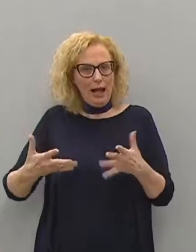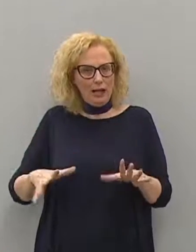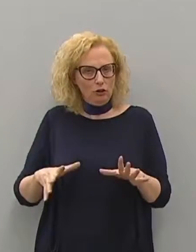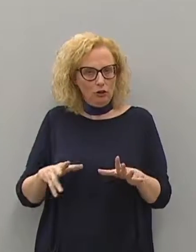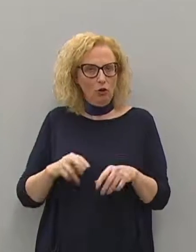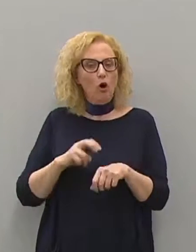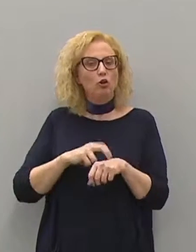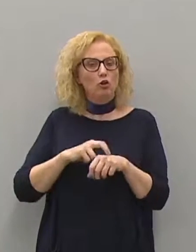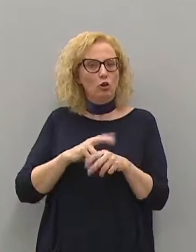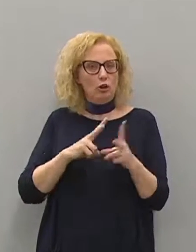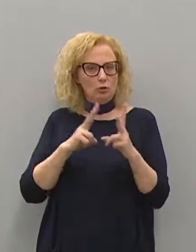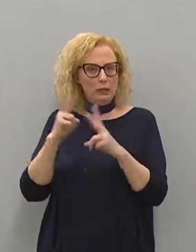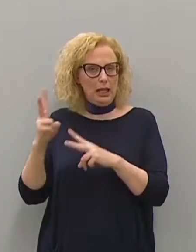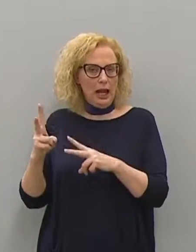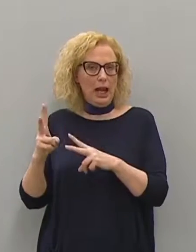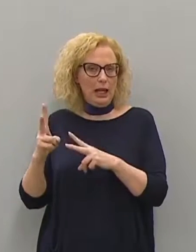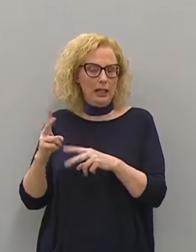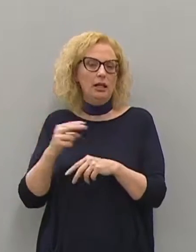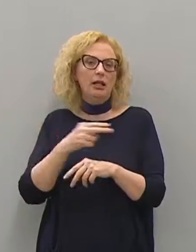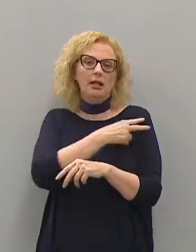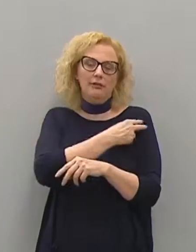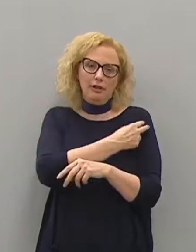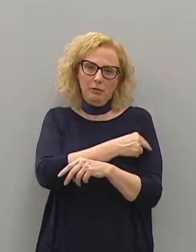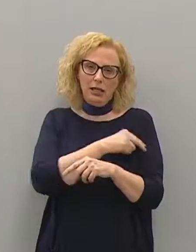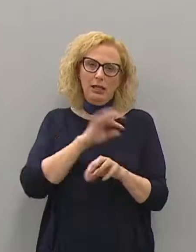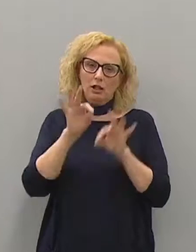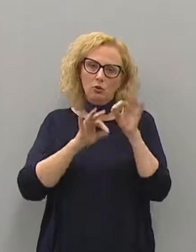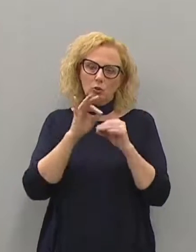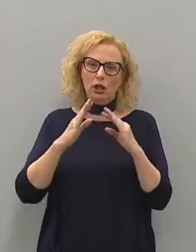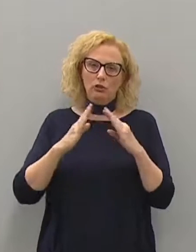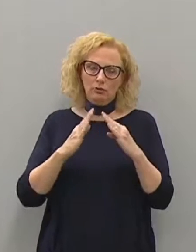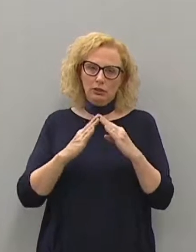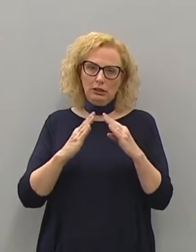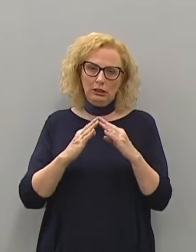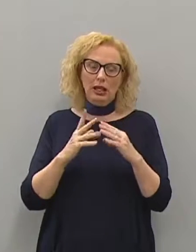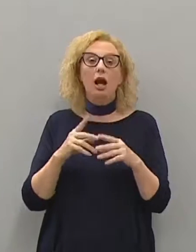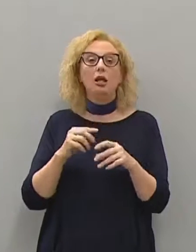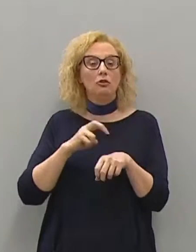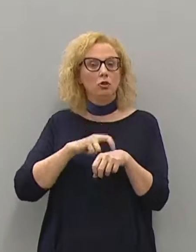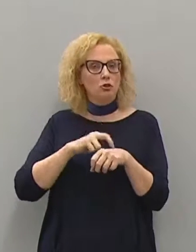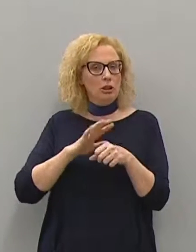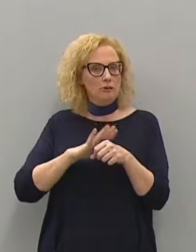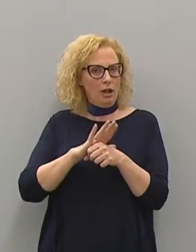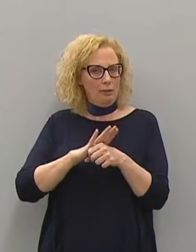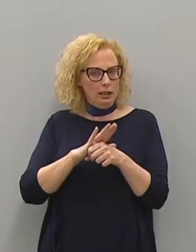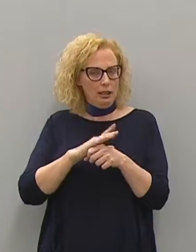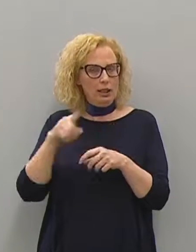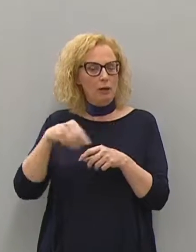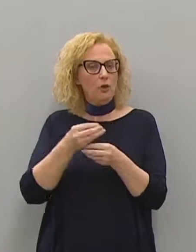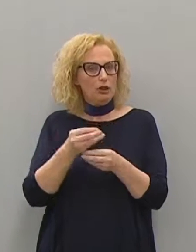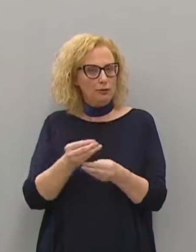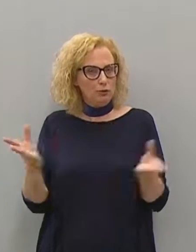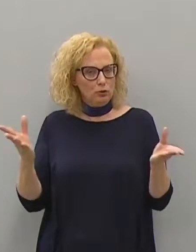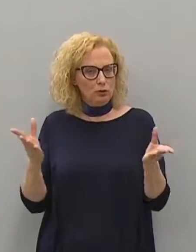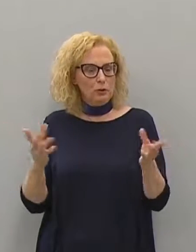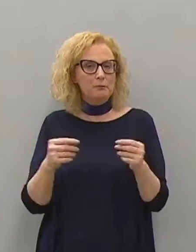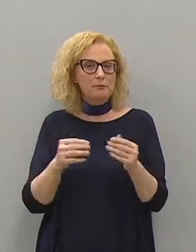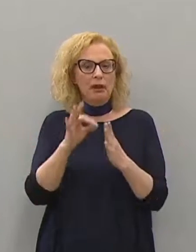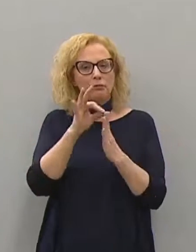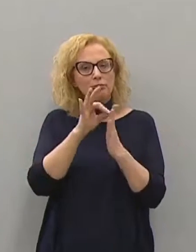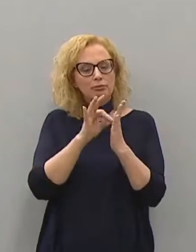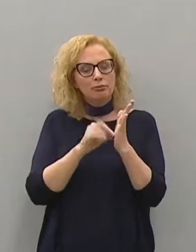dai fermenti del quelle domiciliari dai medici di medicina generale che poi era stato diffuso realtà gli adattamenti